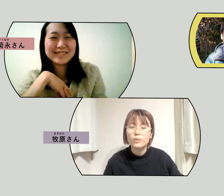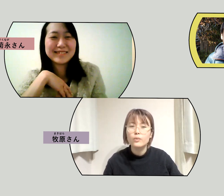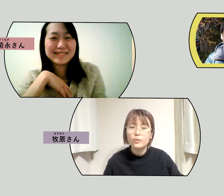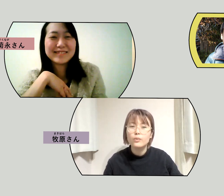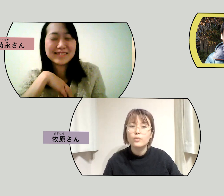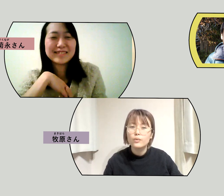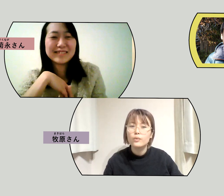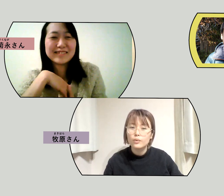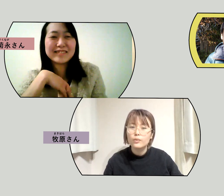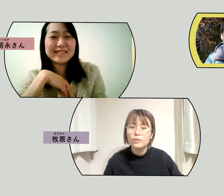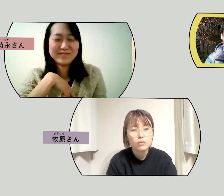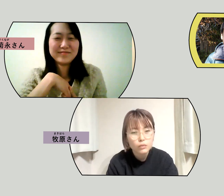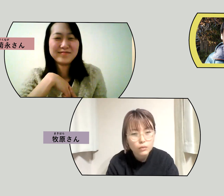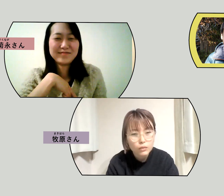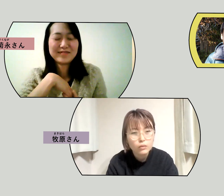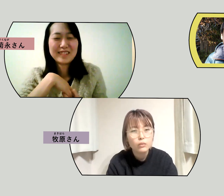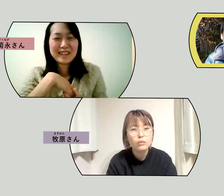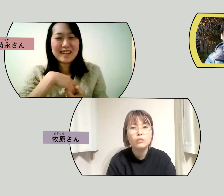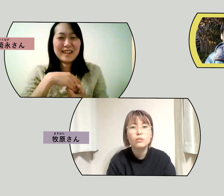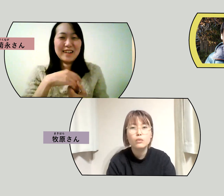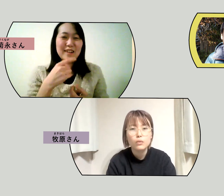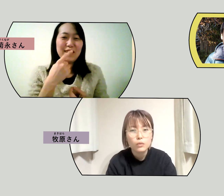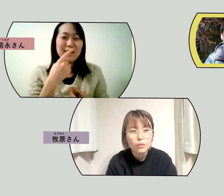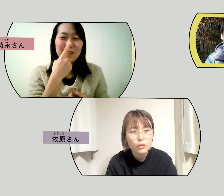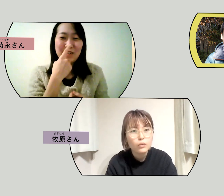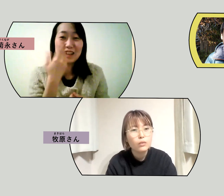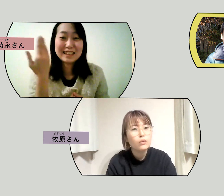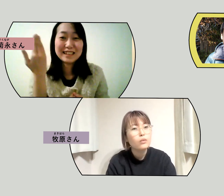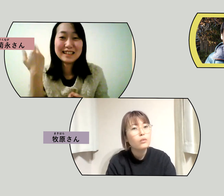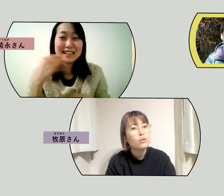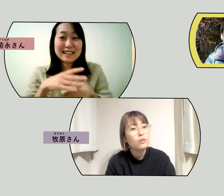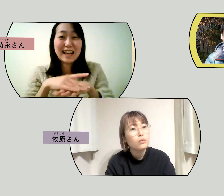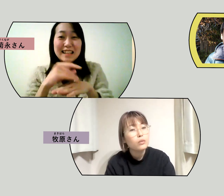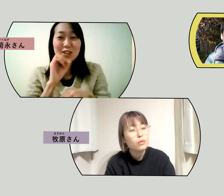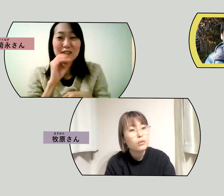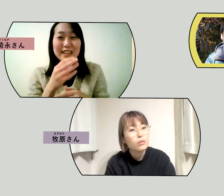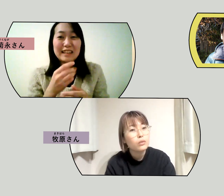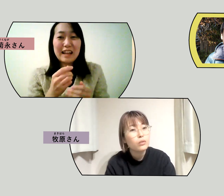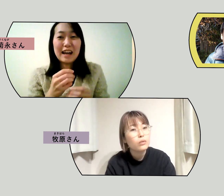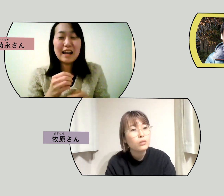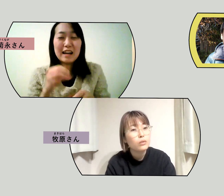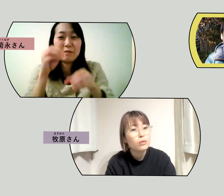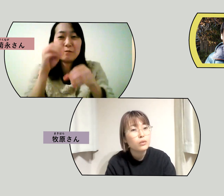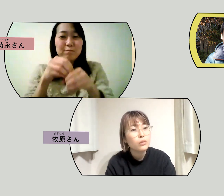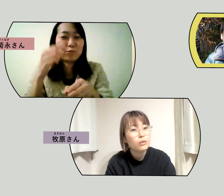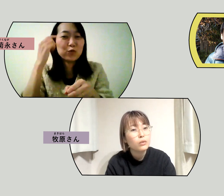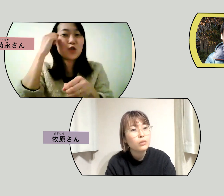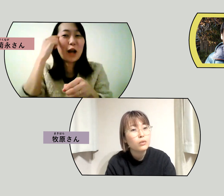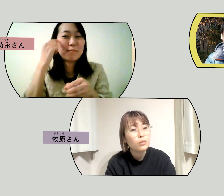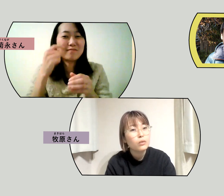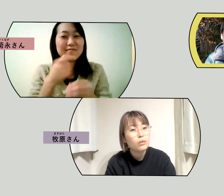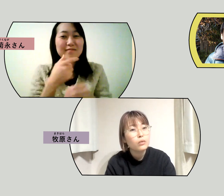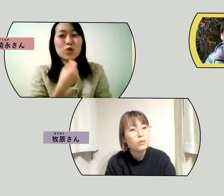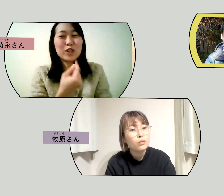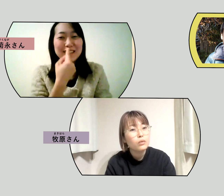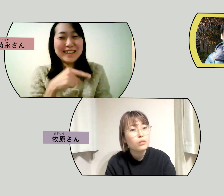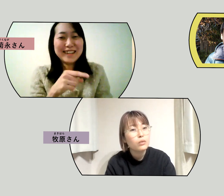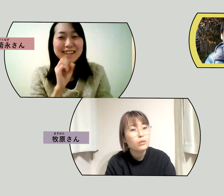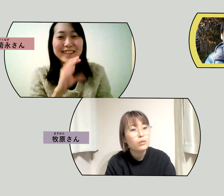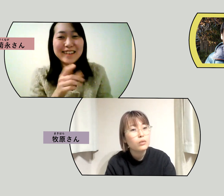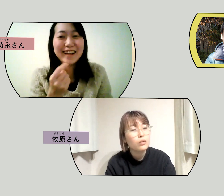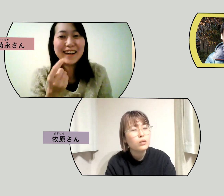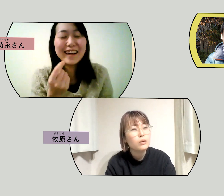面白いと思いますた菊永です私が最初に言っ